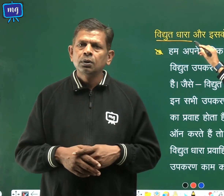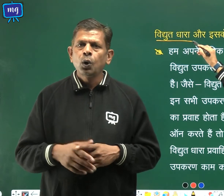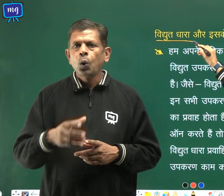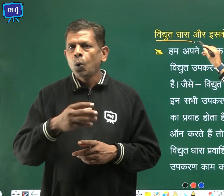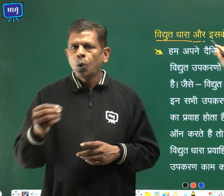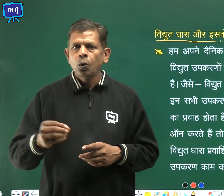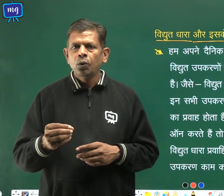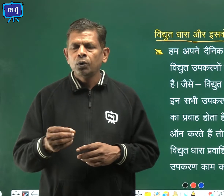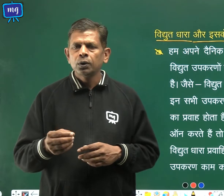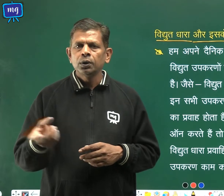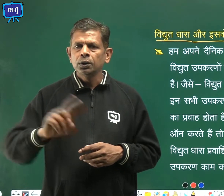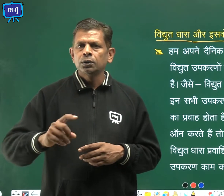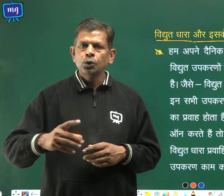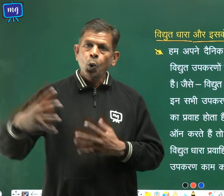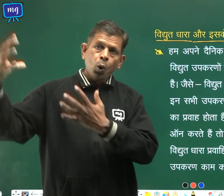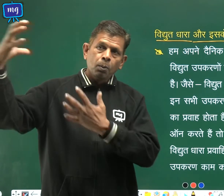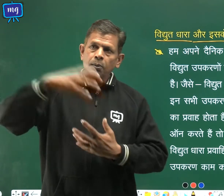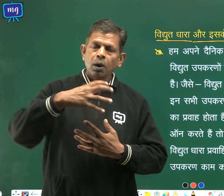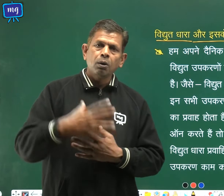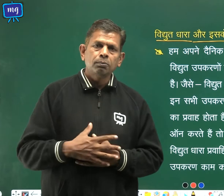और इसके प्रभाव।